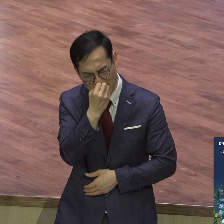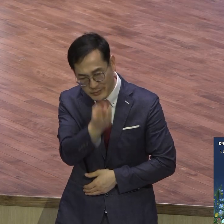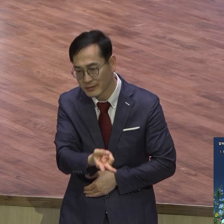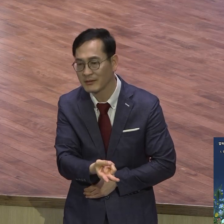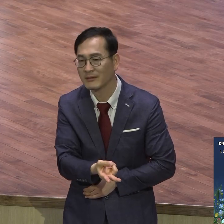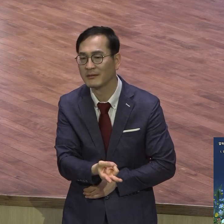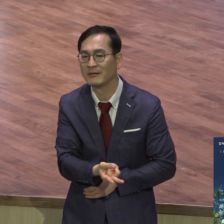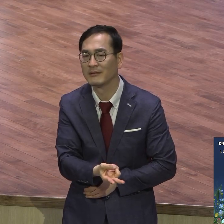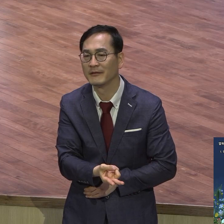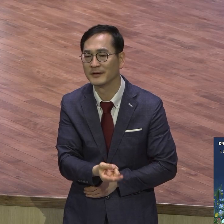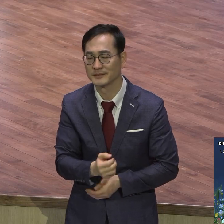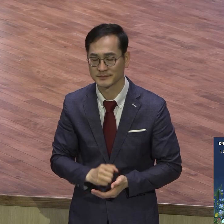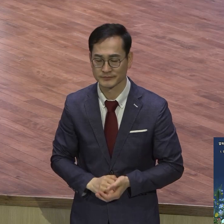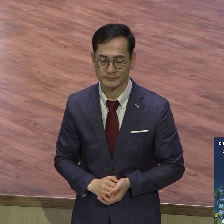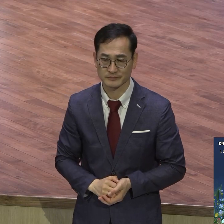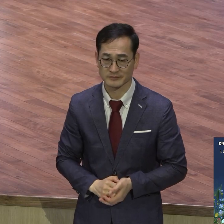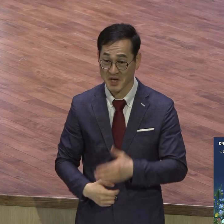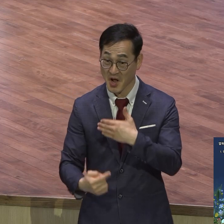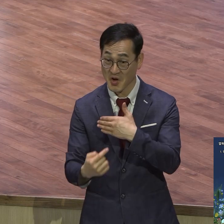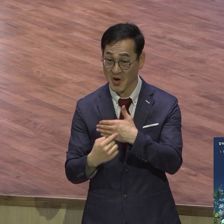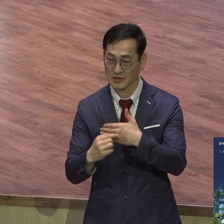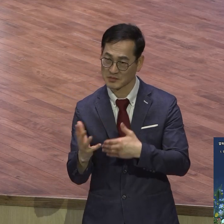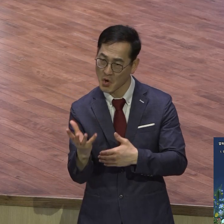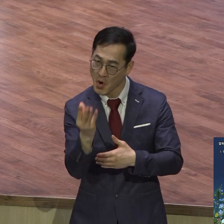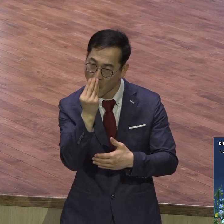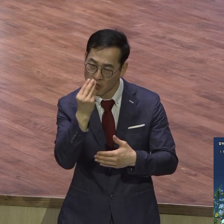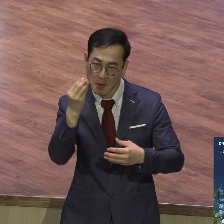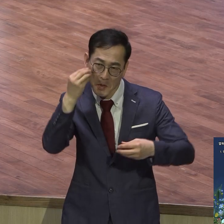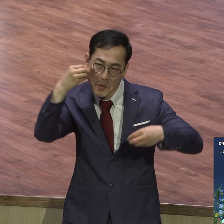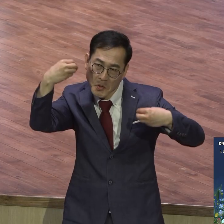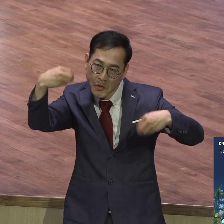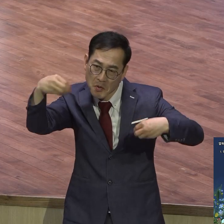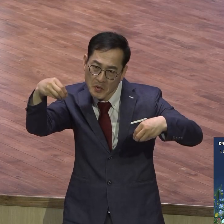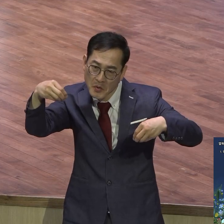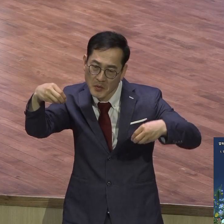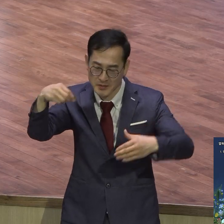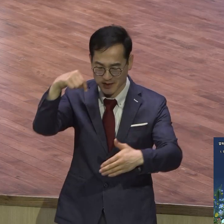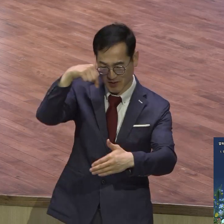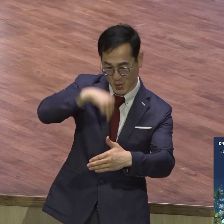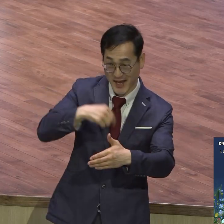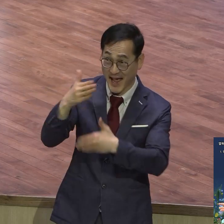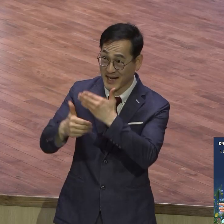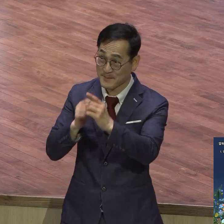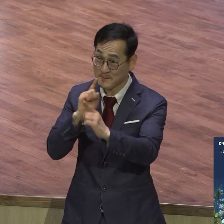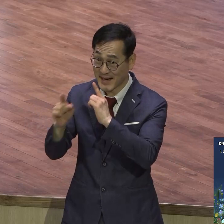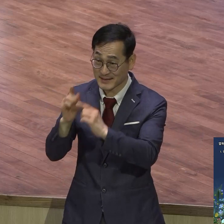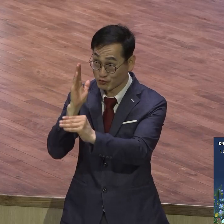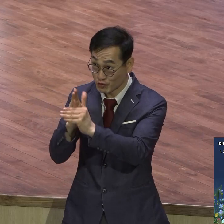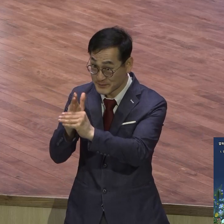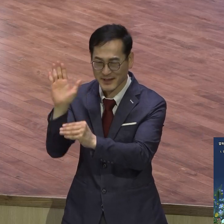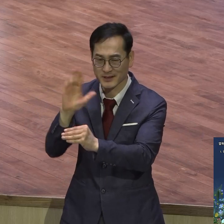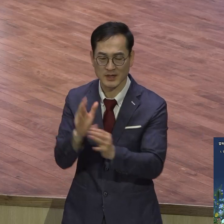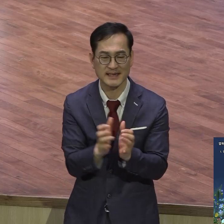끝은 경건한 척 하는데 그 속은 하나님의 말씀이 아닌 완전 인본주의